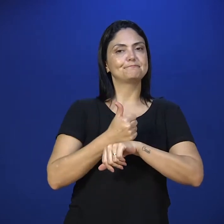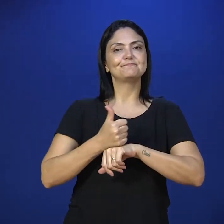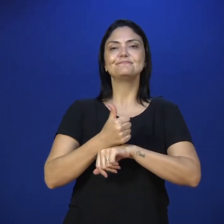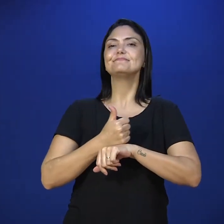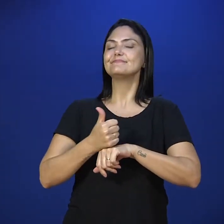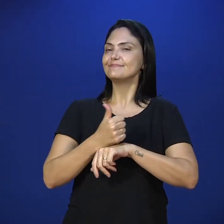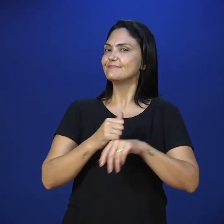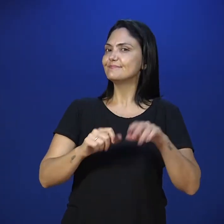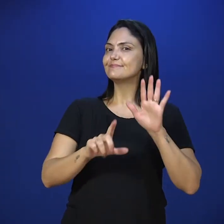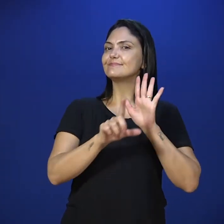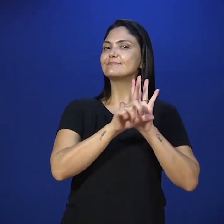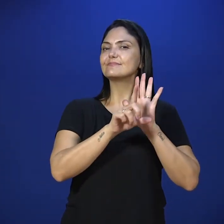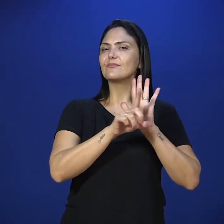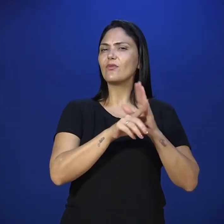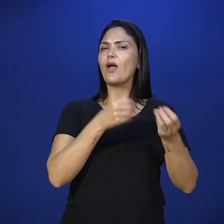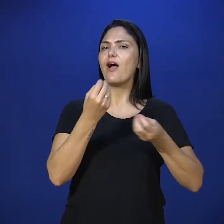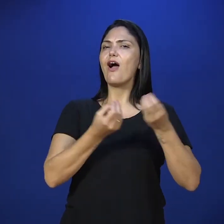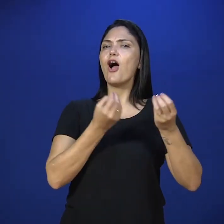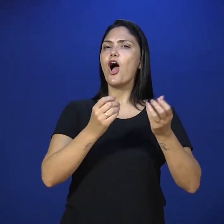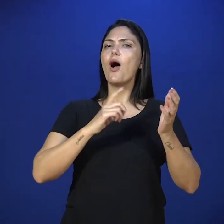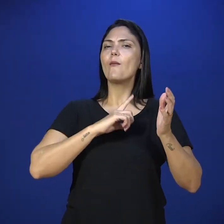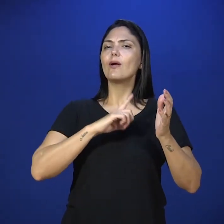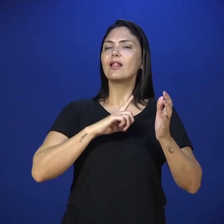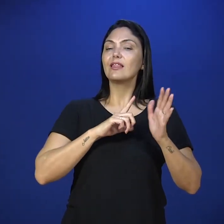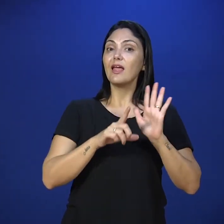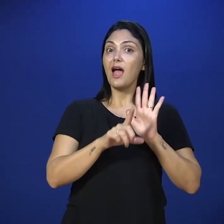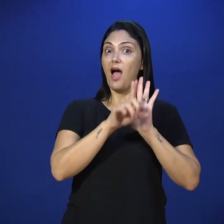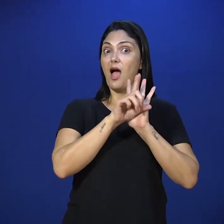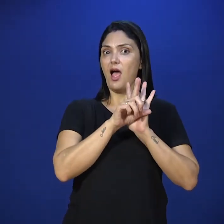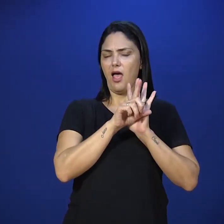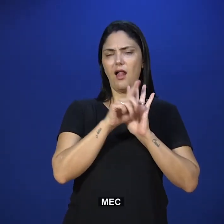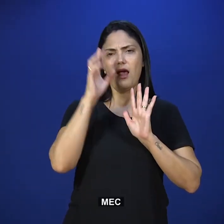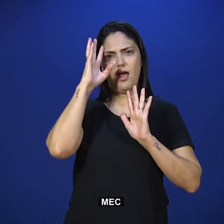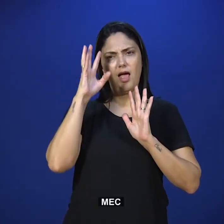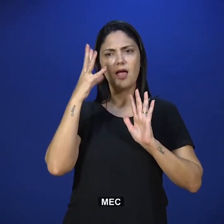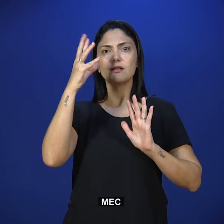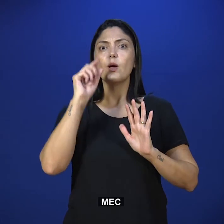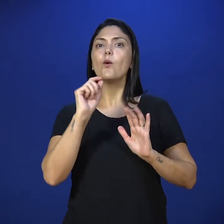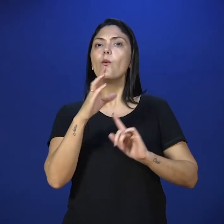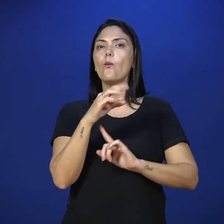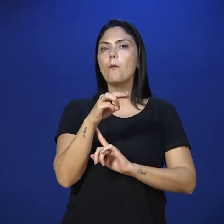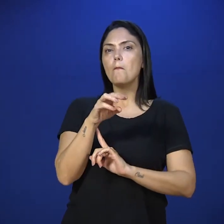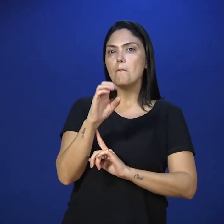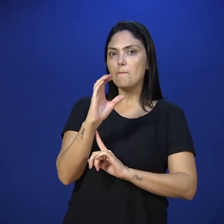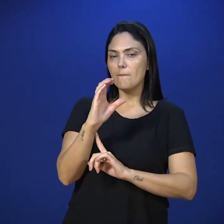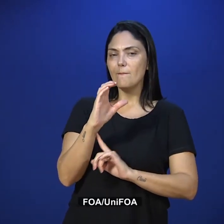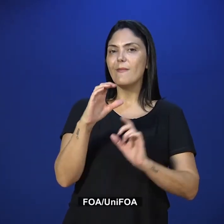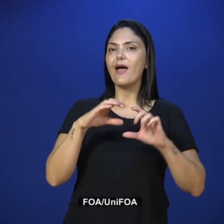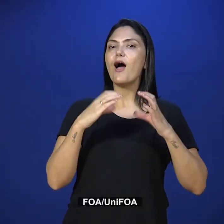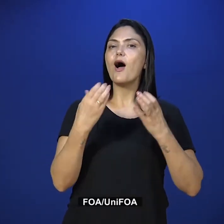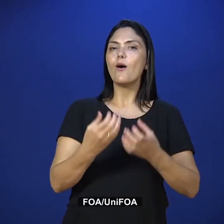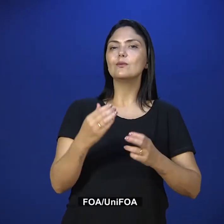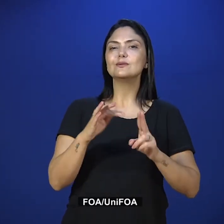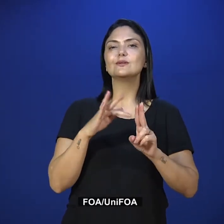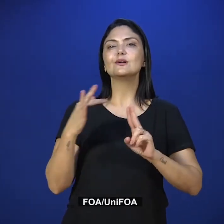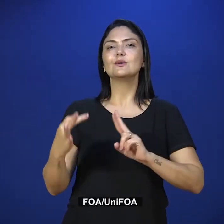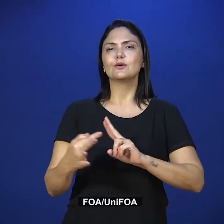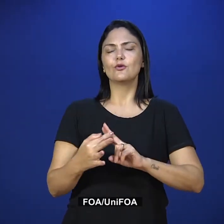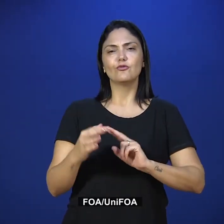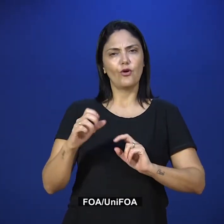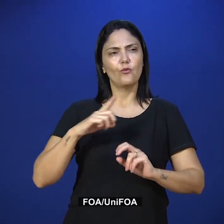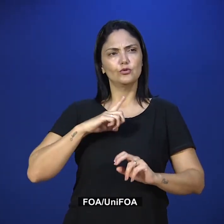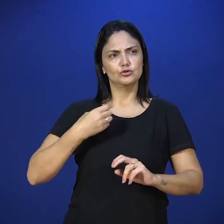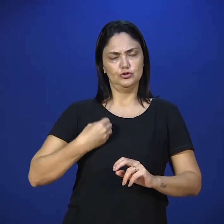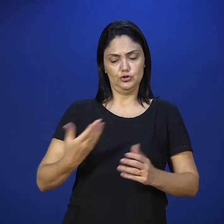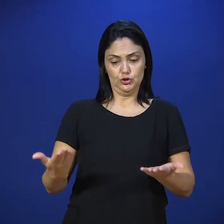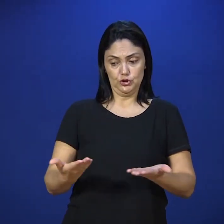regulamentadas em lei, na forma estipulada pela legislação e determinações do MEC e dos conselhos da FOA-Unifoa em